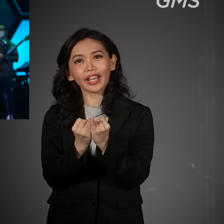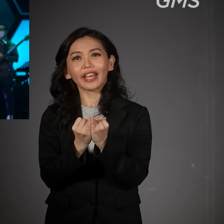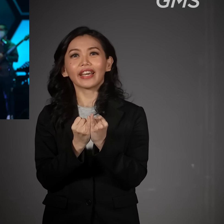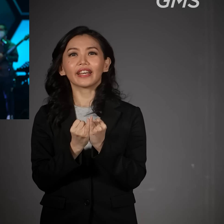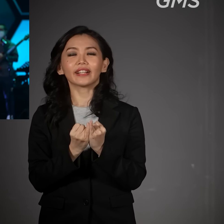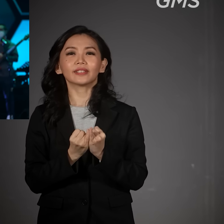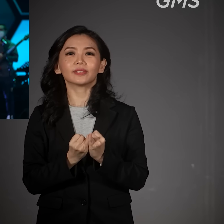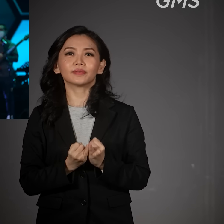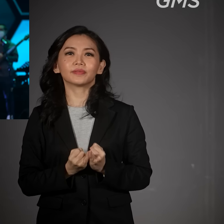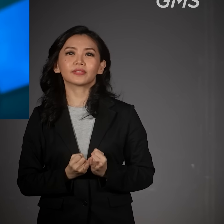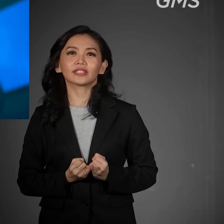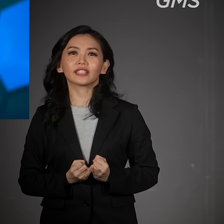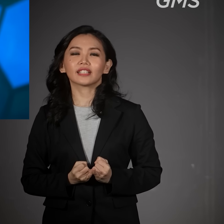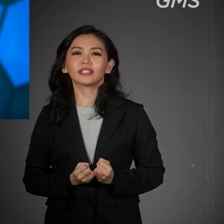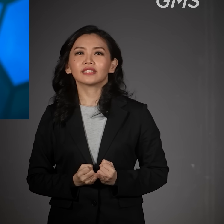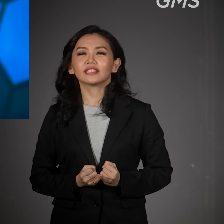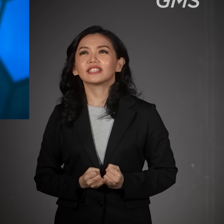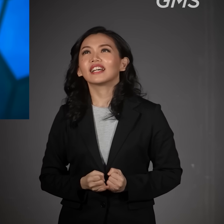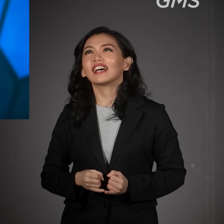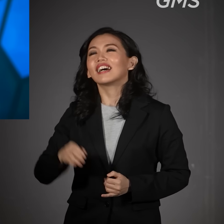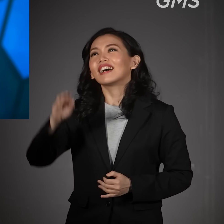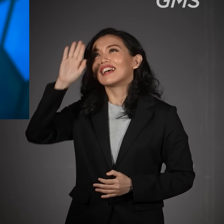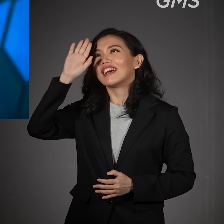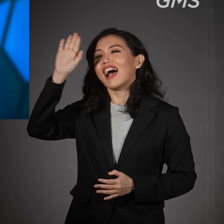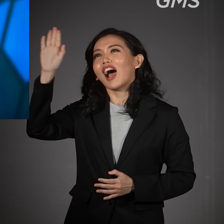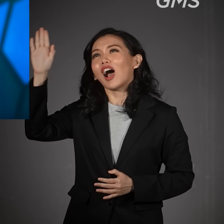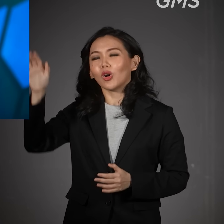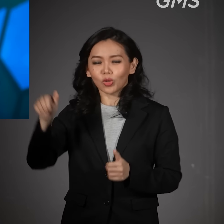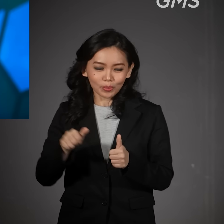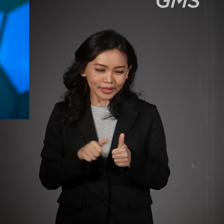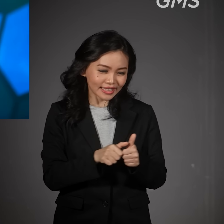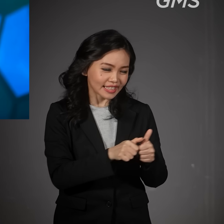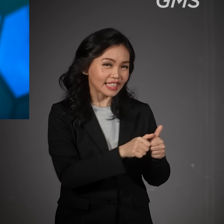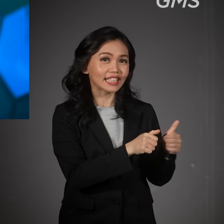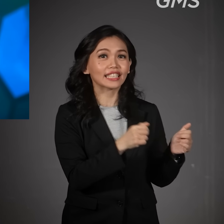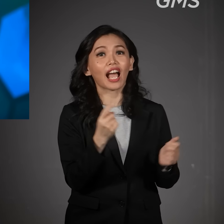Immanuel. Kau besertaku,